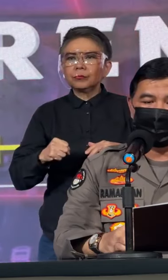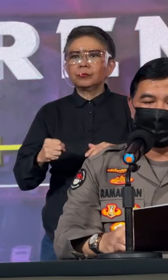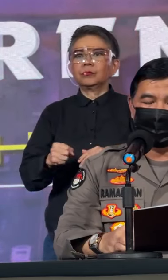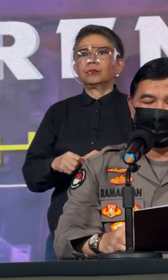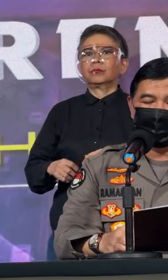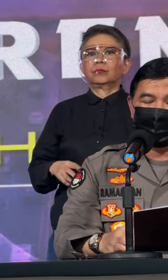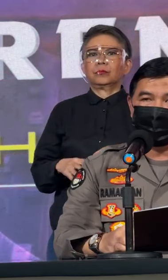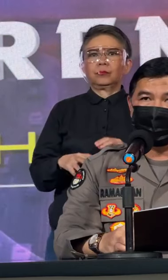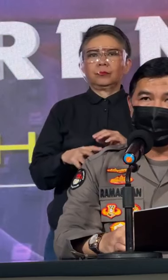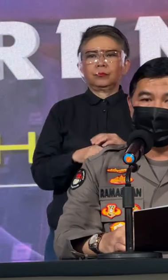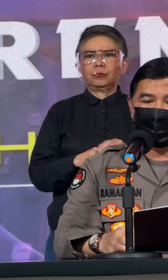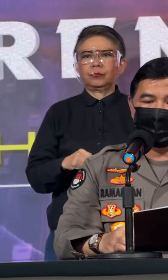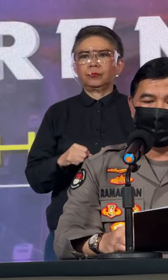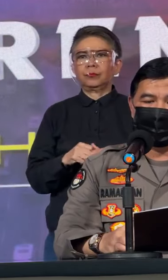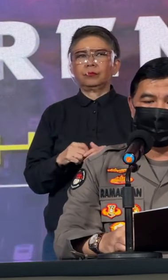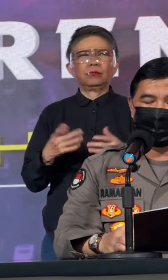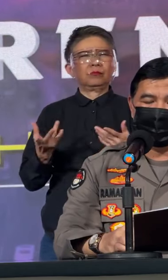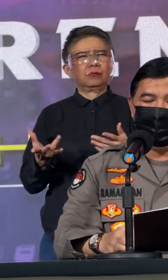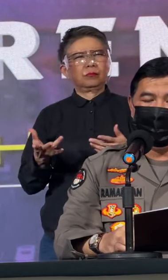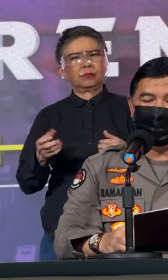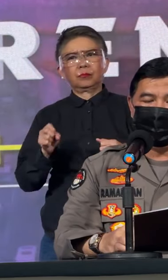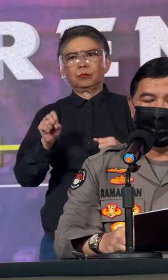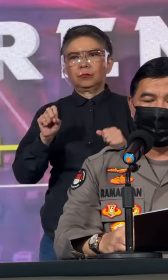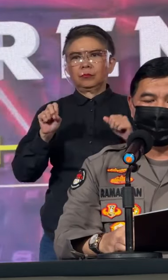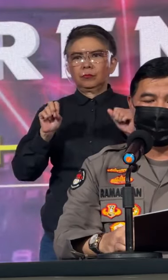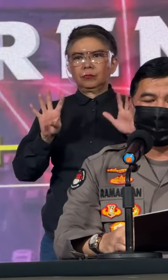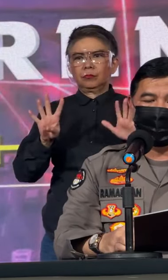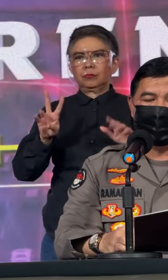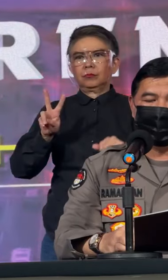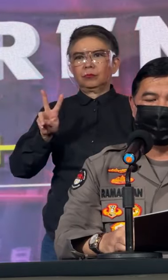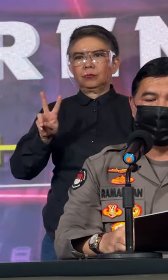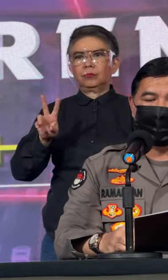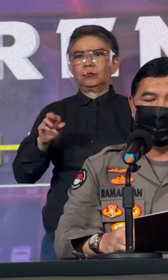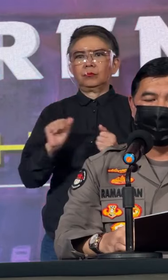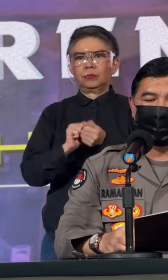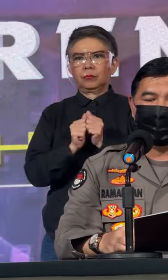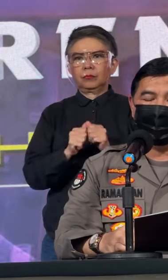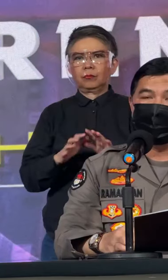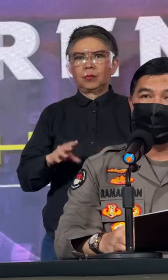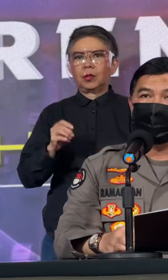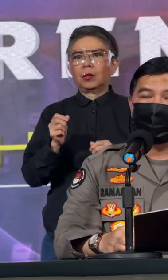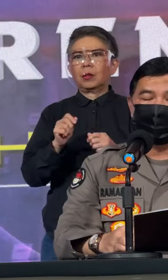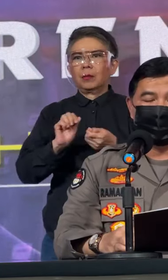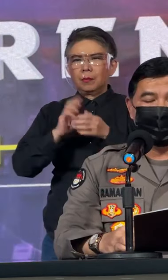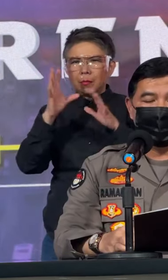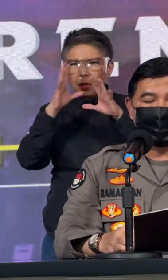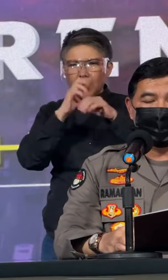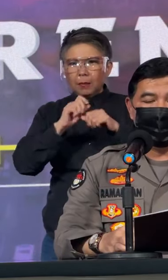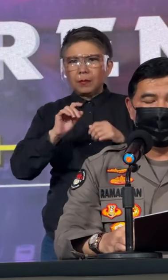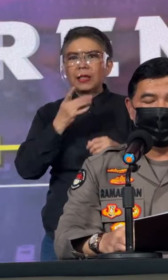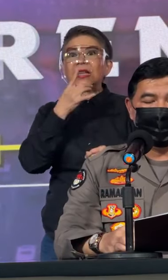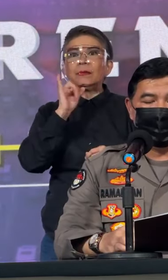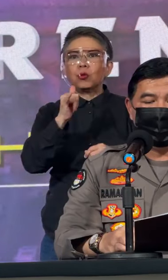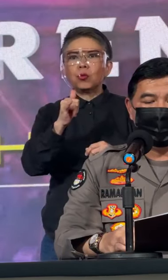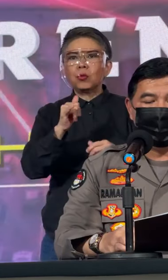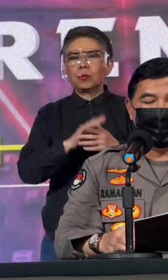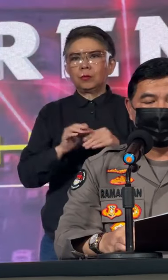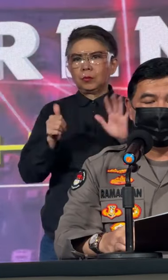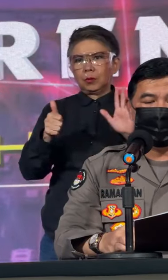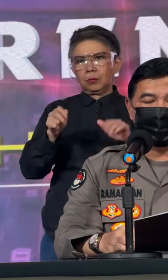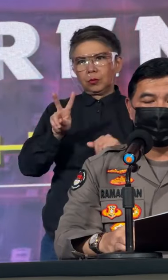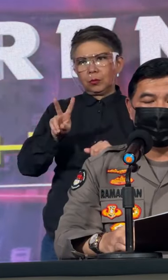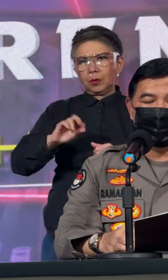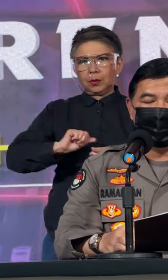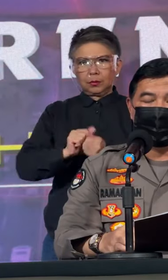curat sebanyak 92 kasus, kemudian penggelapan sebanyak